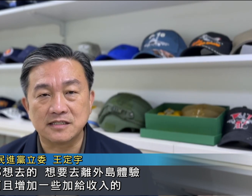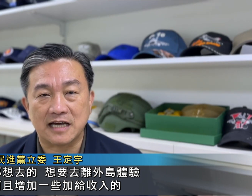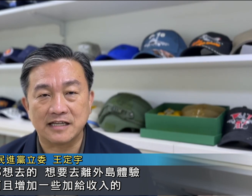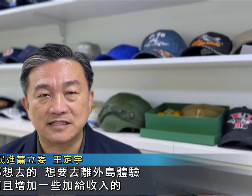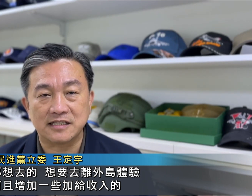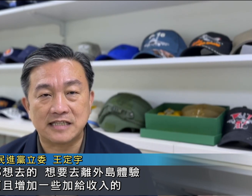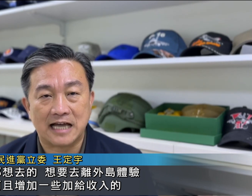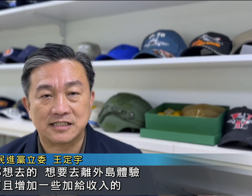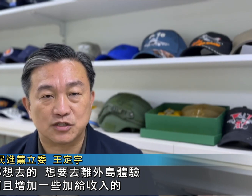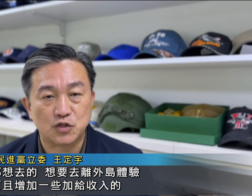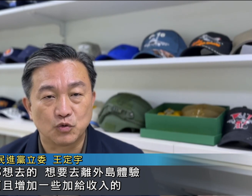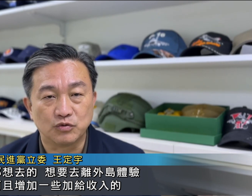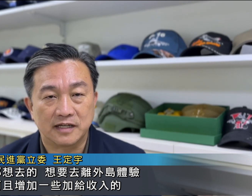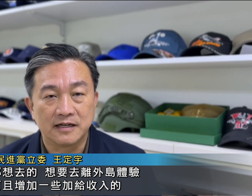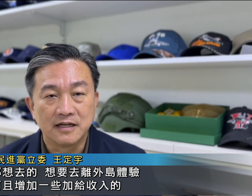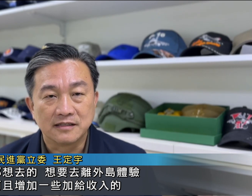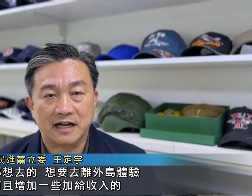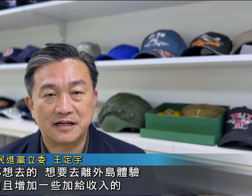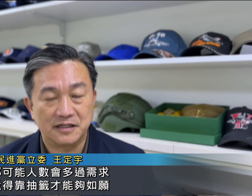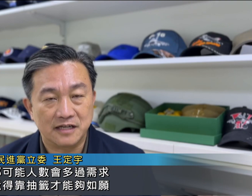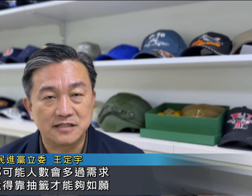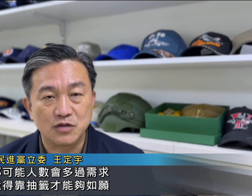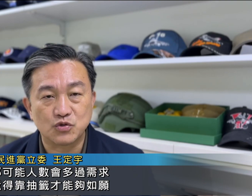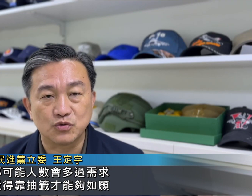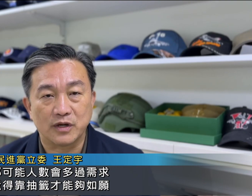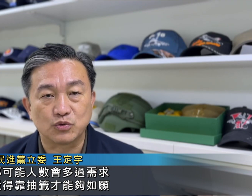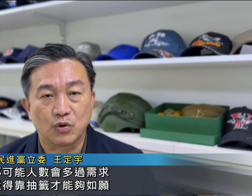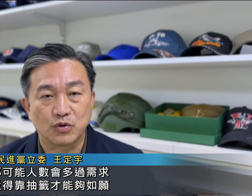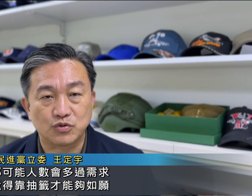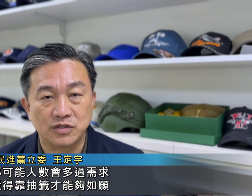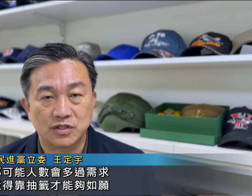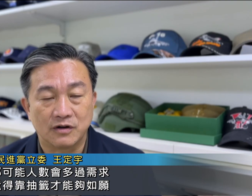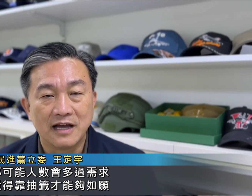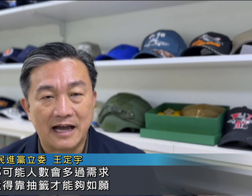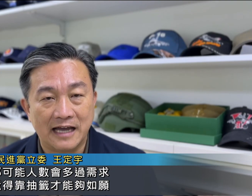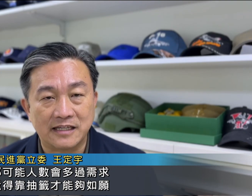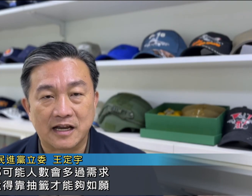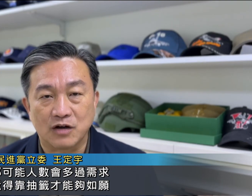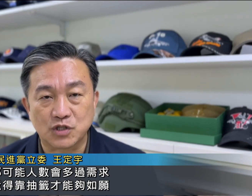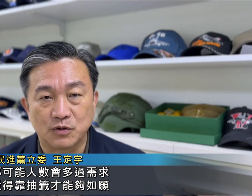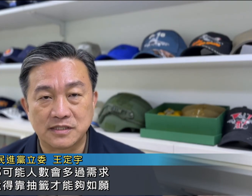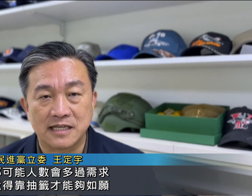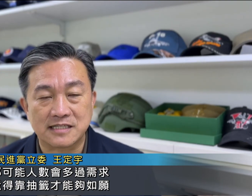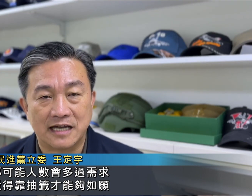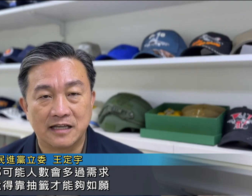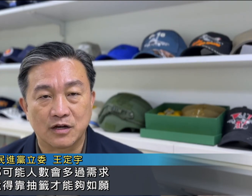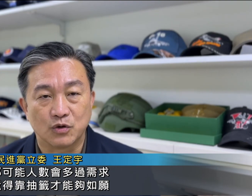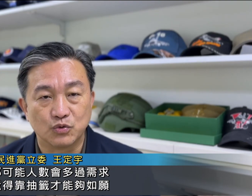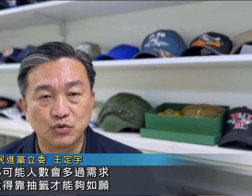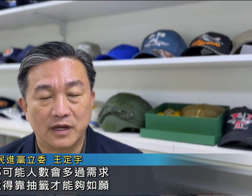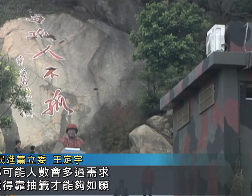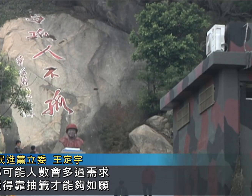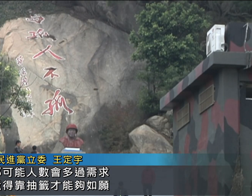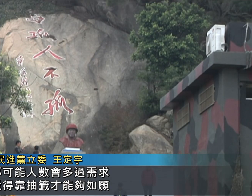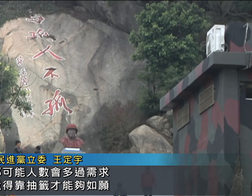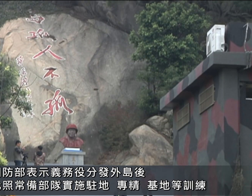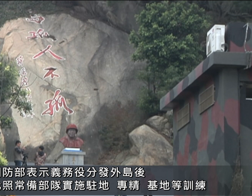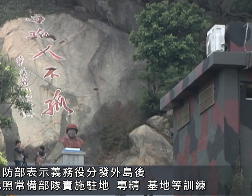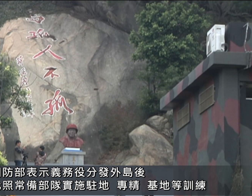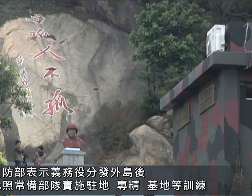一些加级收入的，那可能人数会多过需求，还得靠抽签才能够如愿。 国防部表示，义务役分